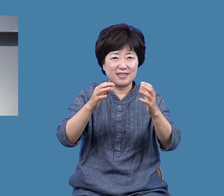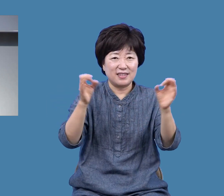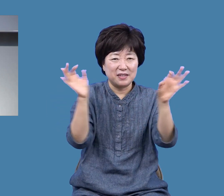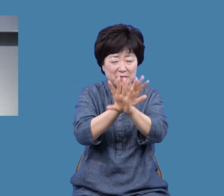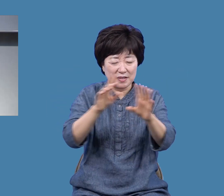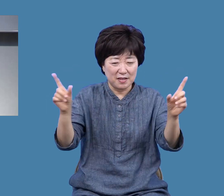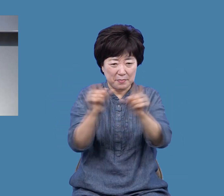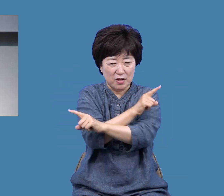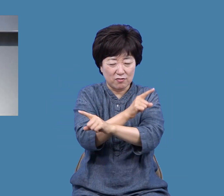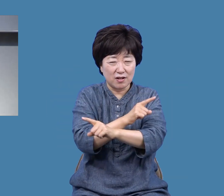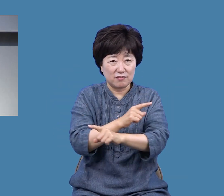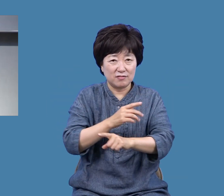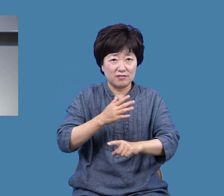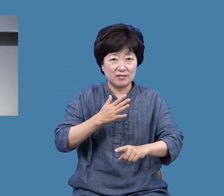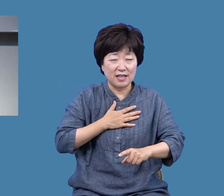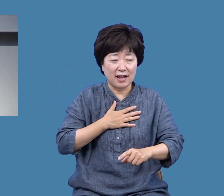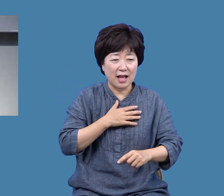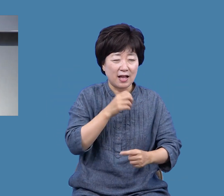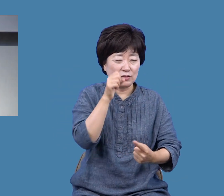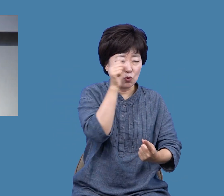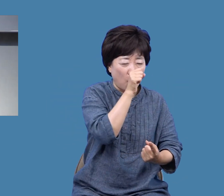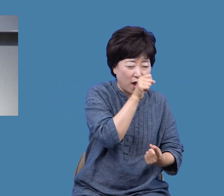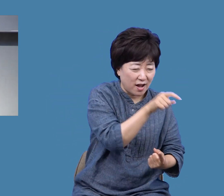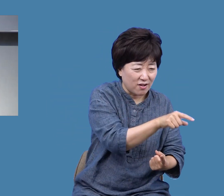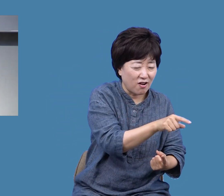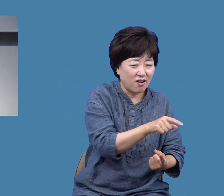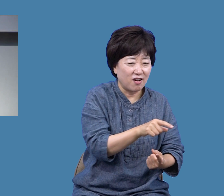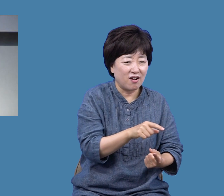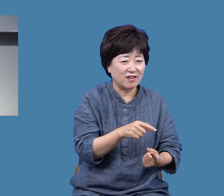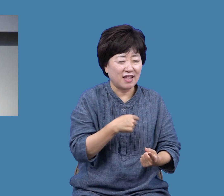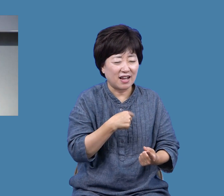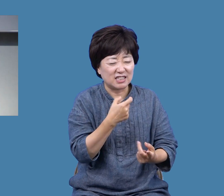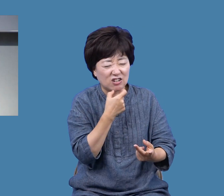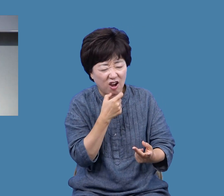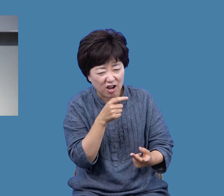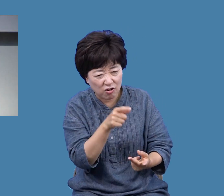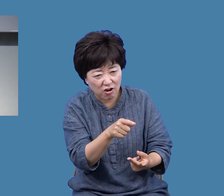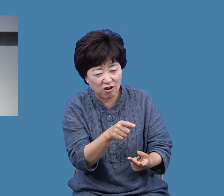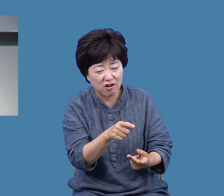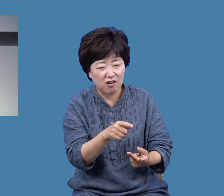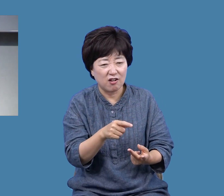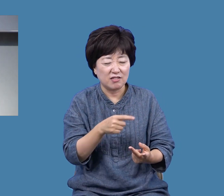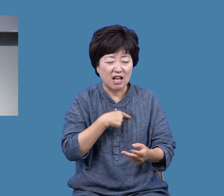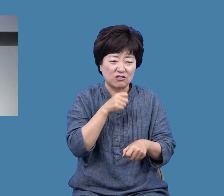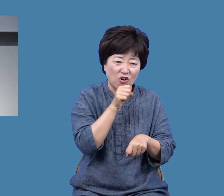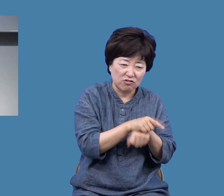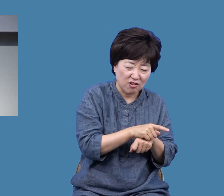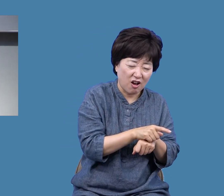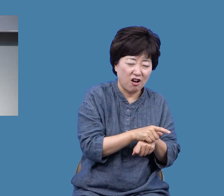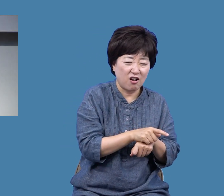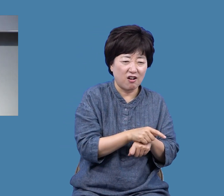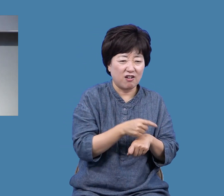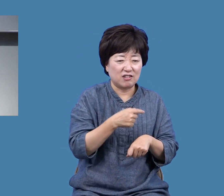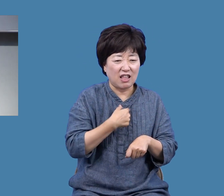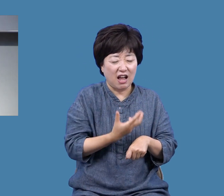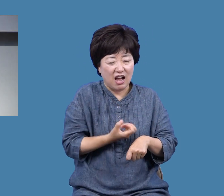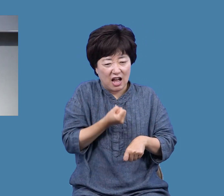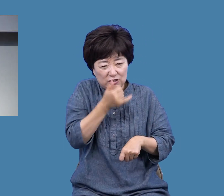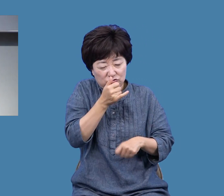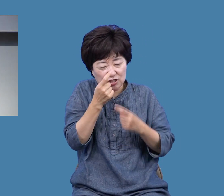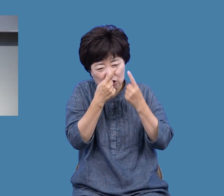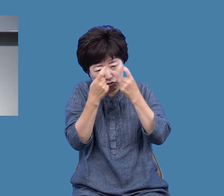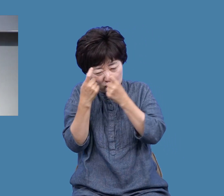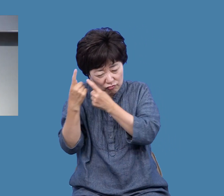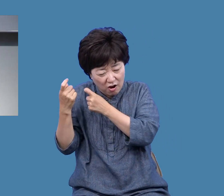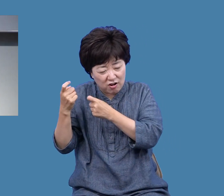바꿔서 내가 뭐 좋아했던 거, 뭐 싫어했던 거, 또 내가 가지고 있는 추억,